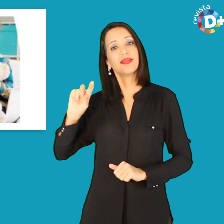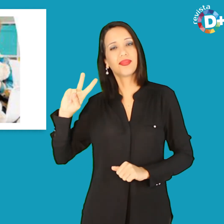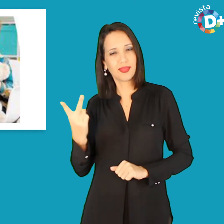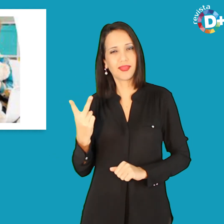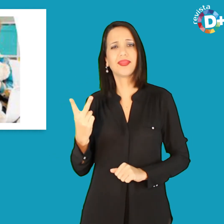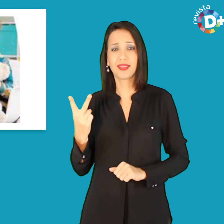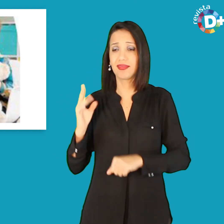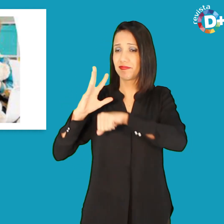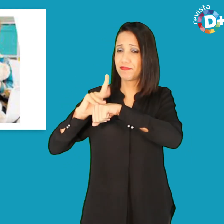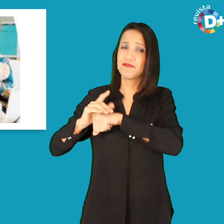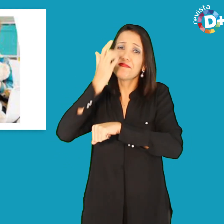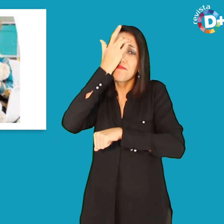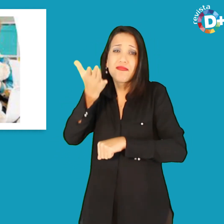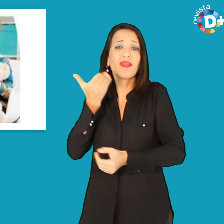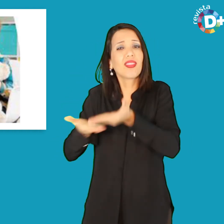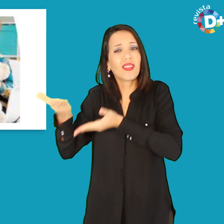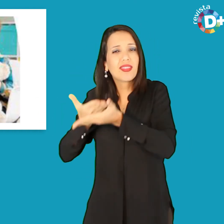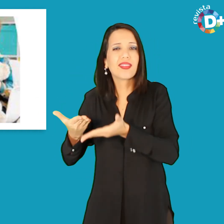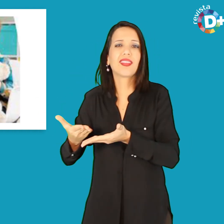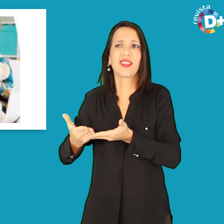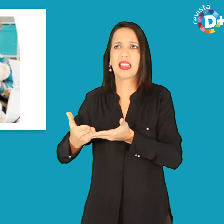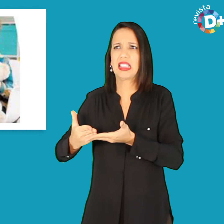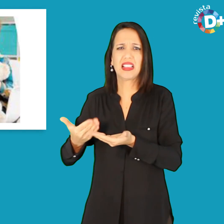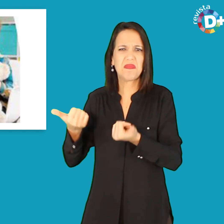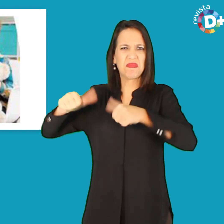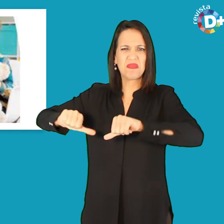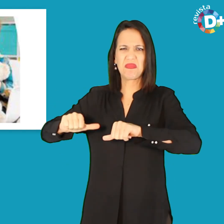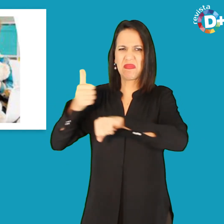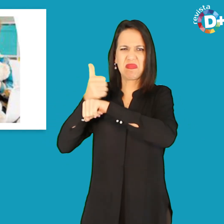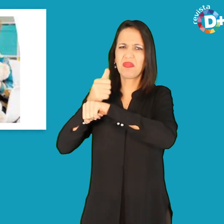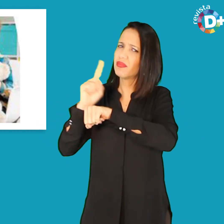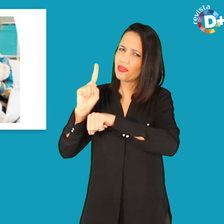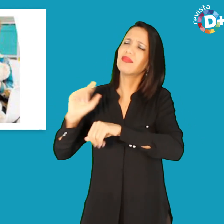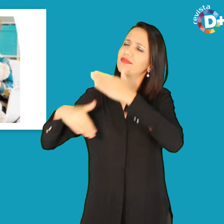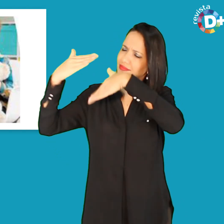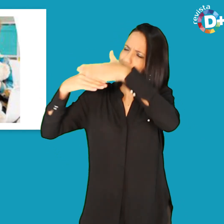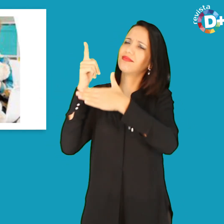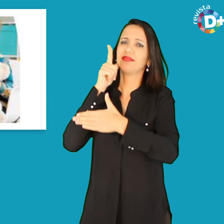ter sucesso pessoal. Basta aceitar a condição e otimizar os caminhos quando necessário.